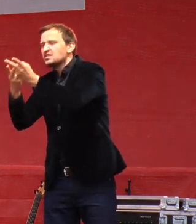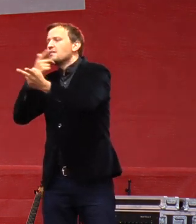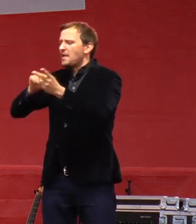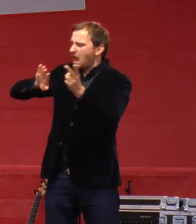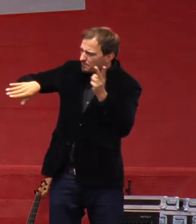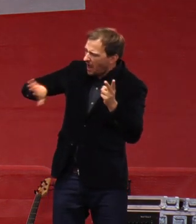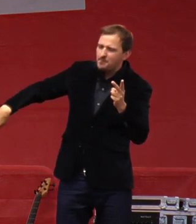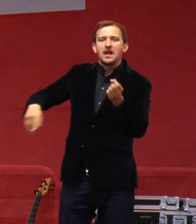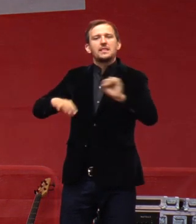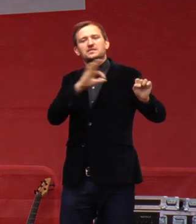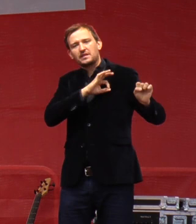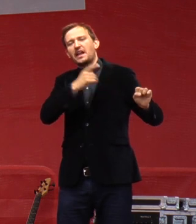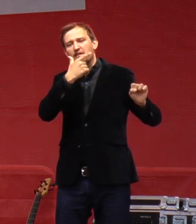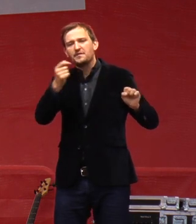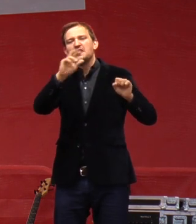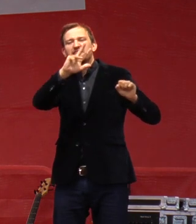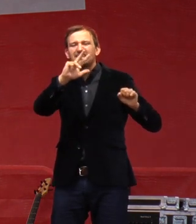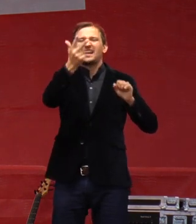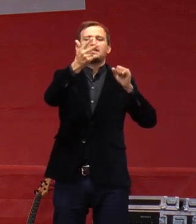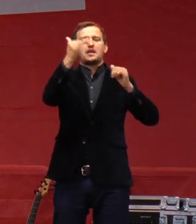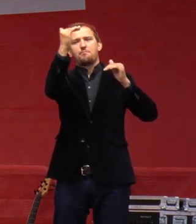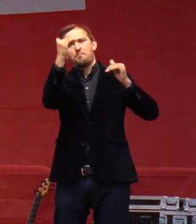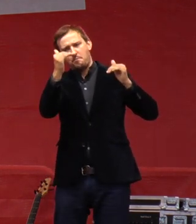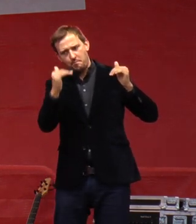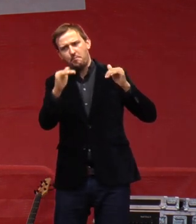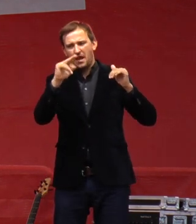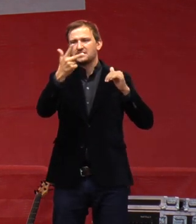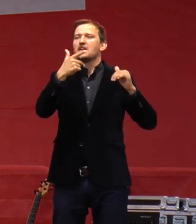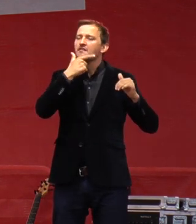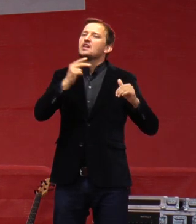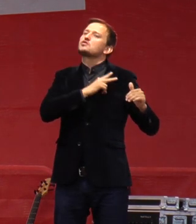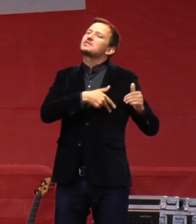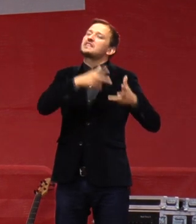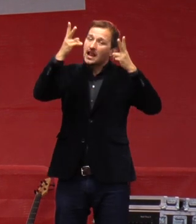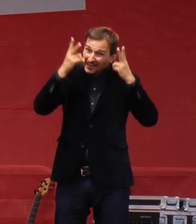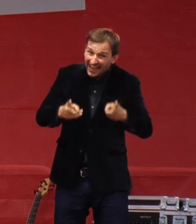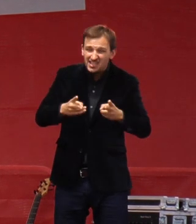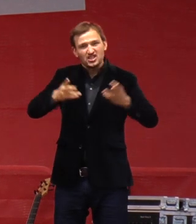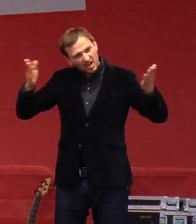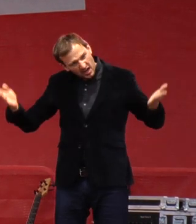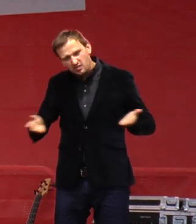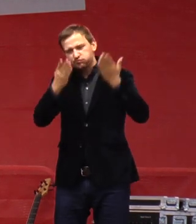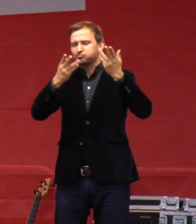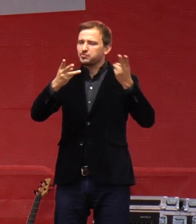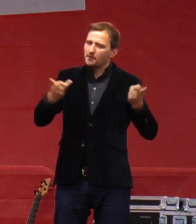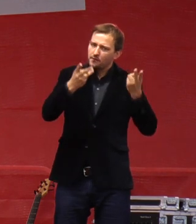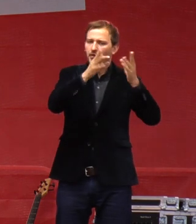wollen den Platz 3 haben, damit soziale Gerechtigkeit und Frieden Rückenwind haben in diesem Land.